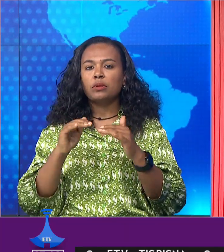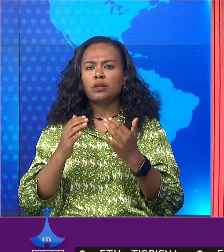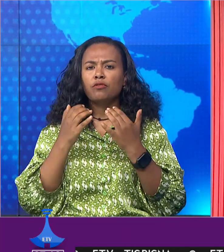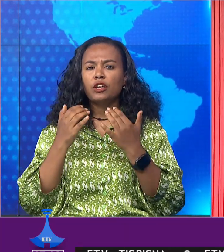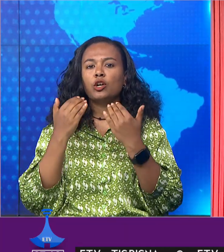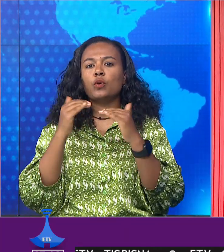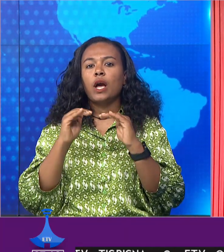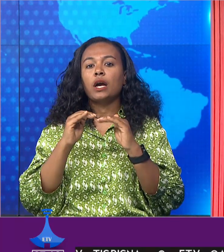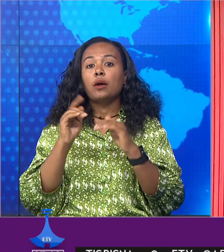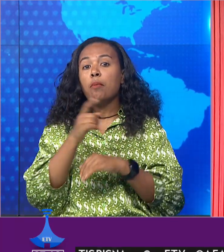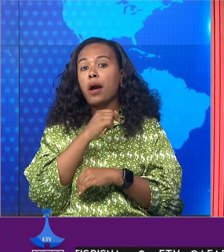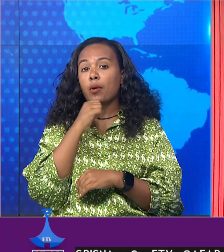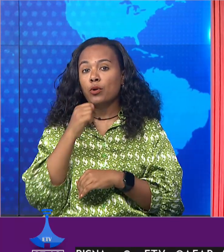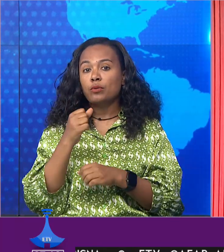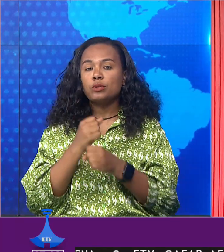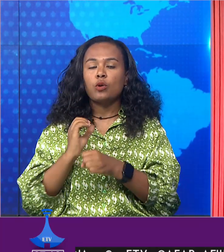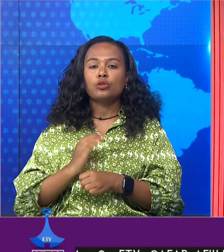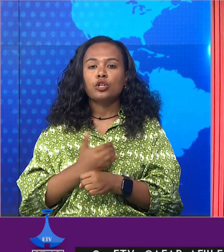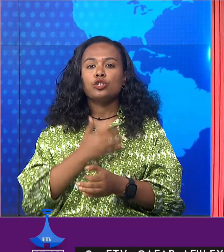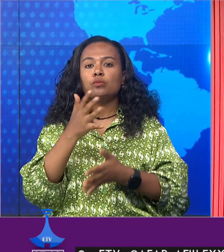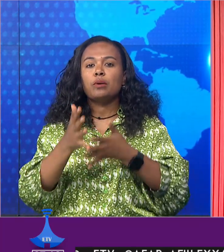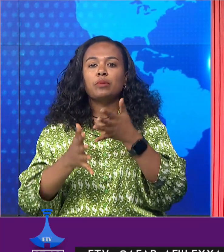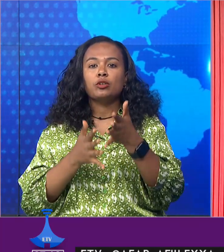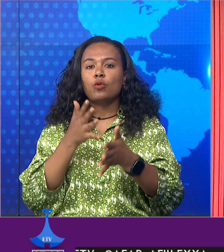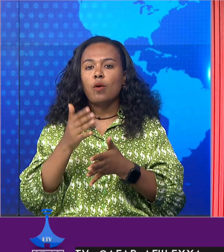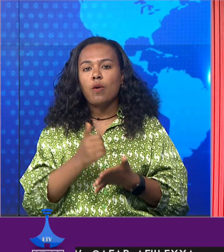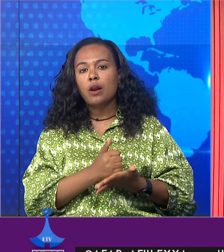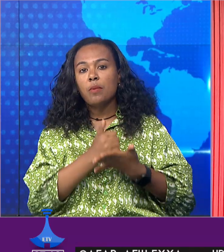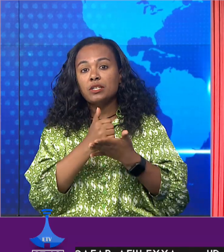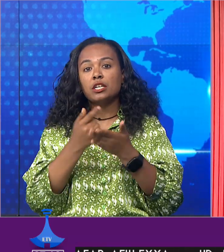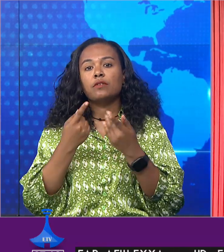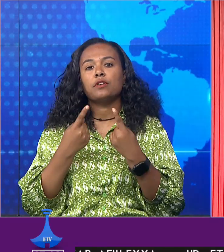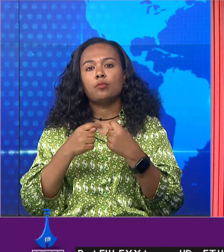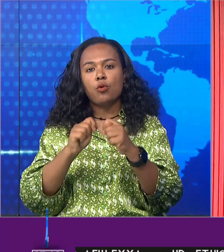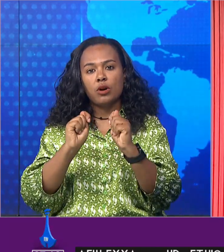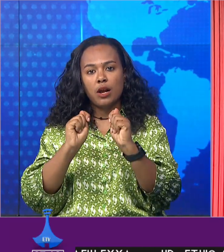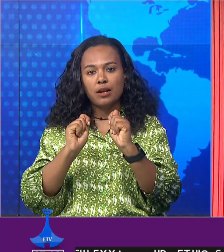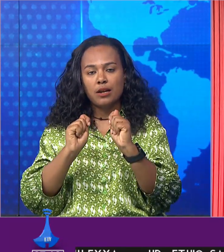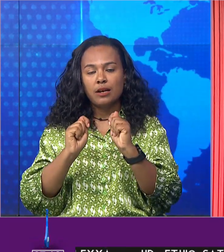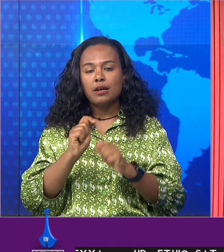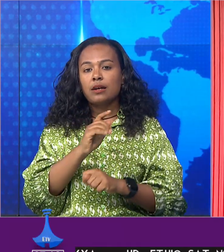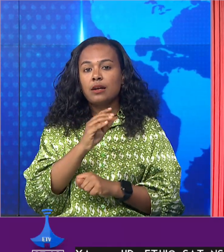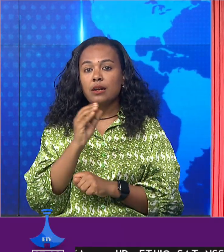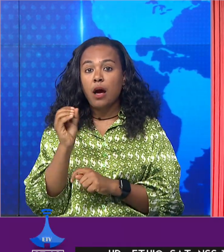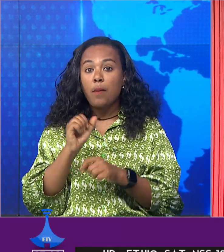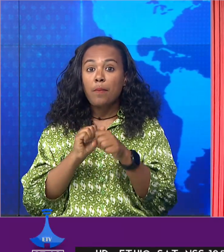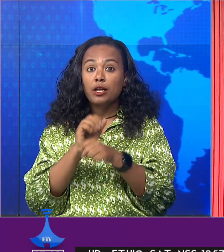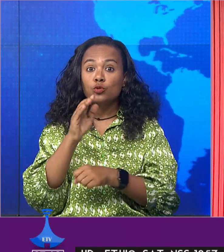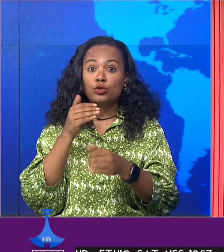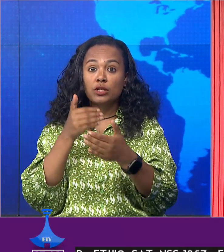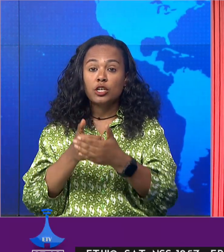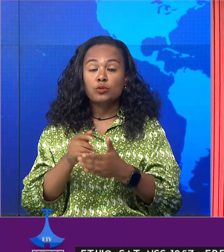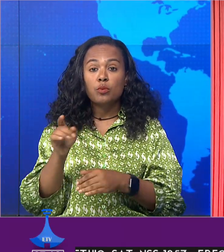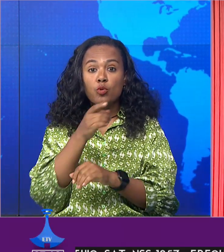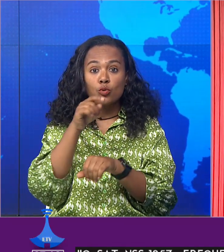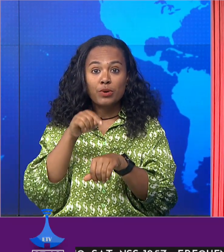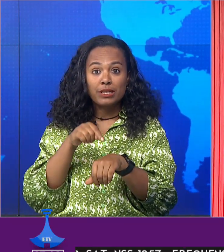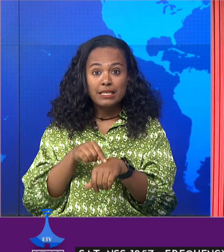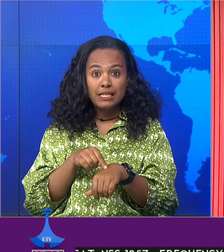ያህል ባይሄድም ስራዎቻችንን በምልክት ቋንቋ ለማስደገፍ እንሞክራለን እና መልእክቶች ተደራሽ በሚሆኑበት